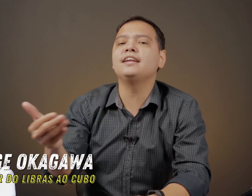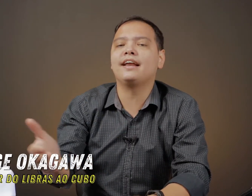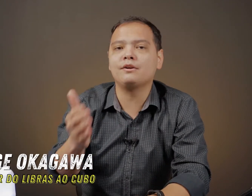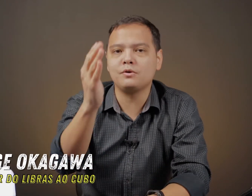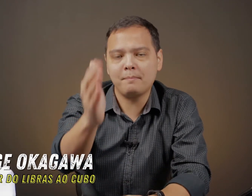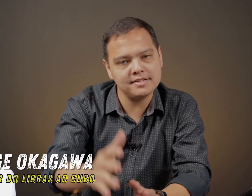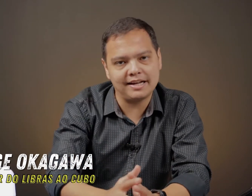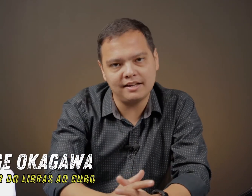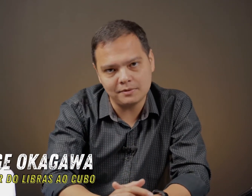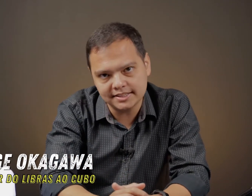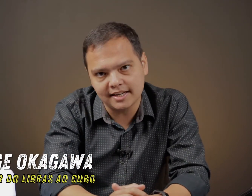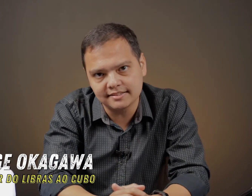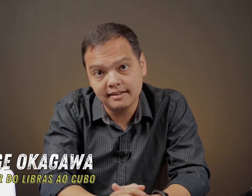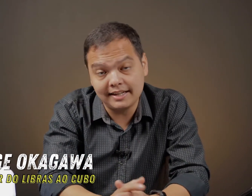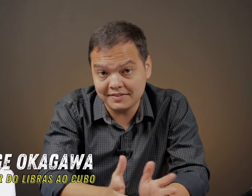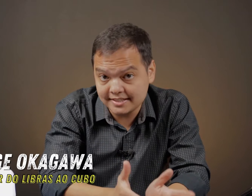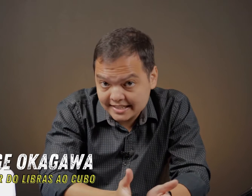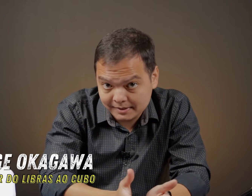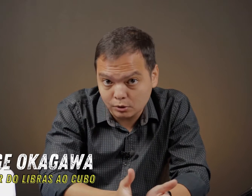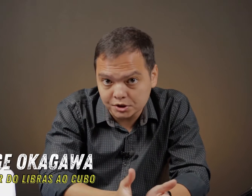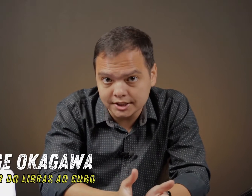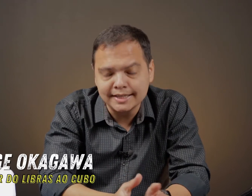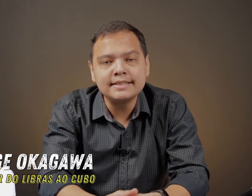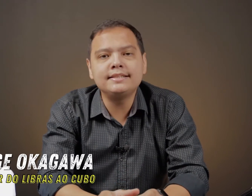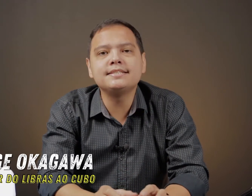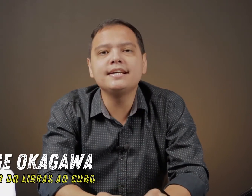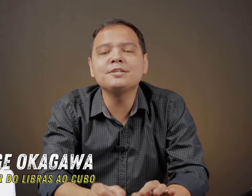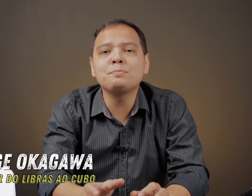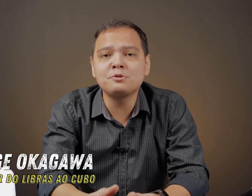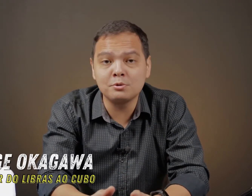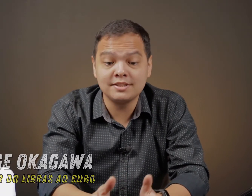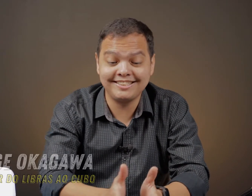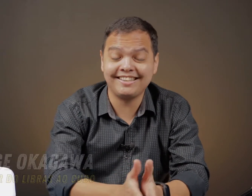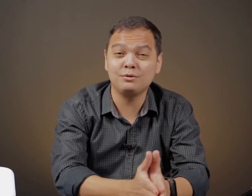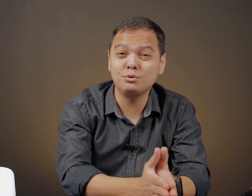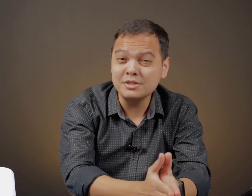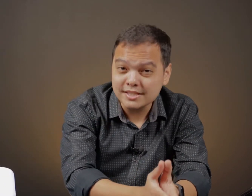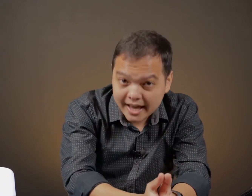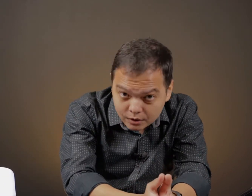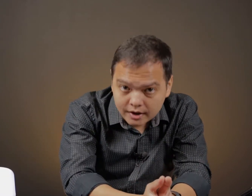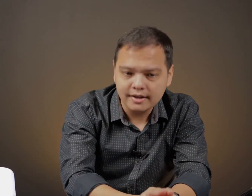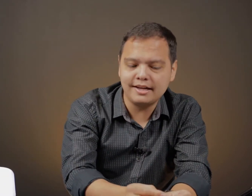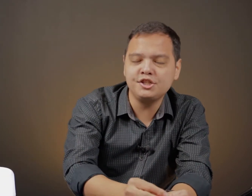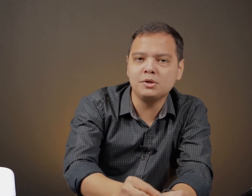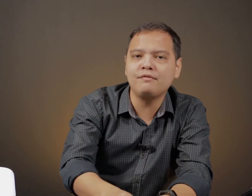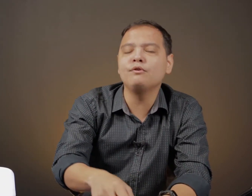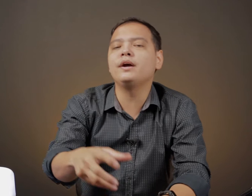acelerar o seu aprendizado na língua de sinais. Através dessa metodologia, dezenas de pessoas já saíram do zero e atingiram a fluência